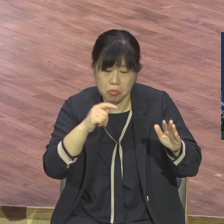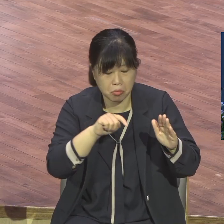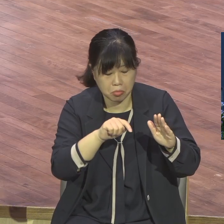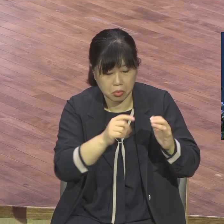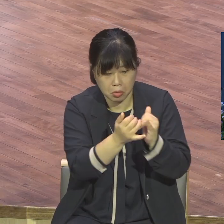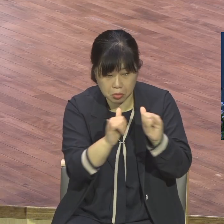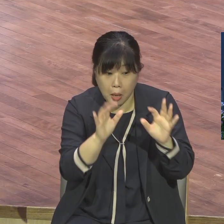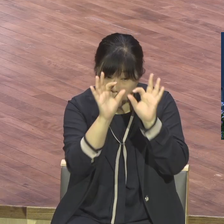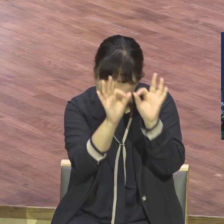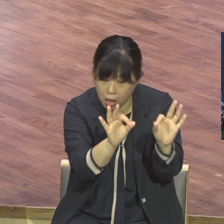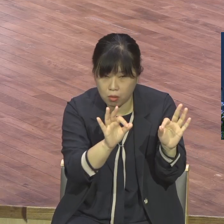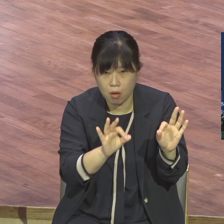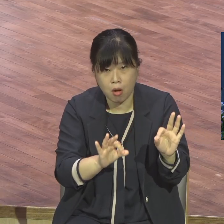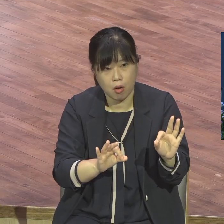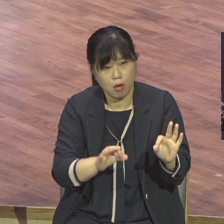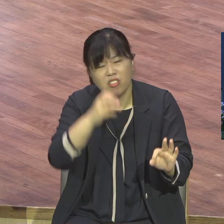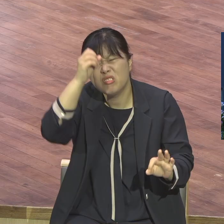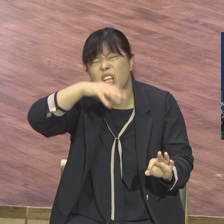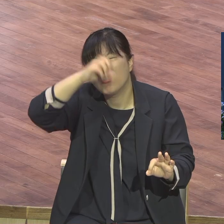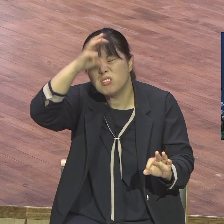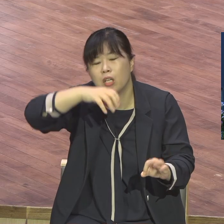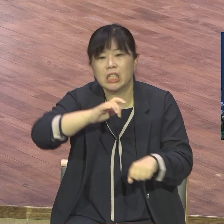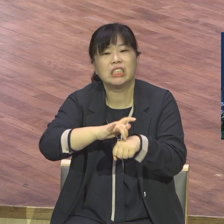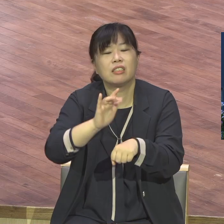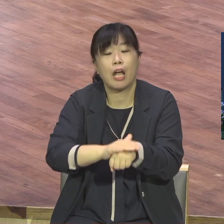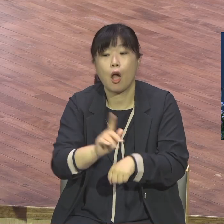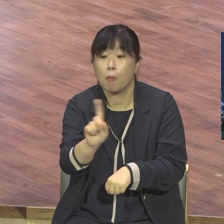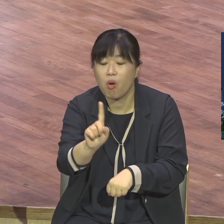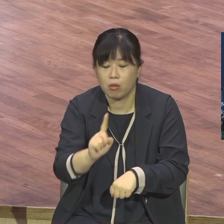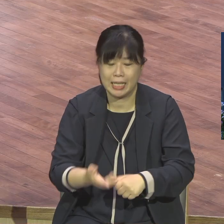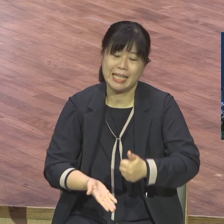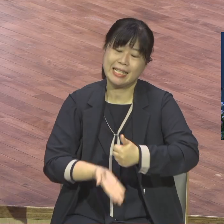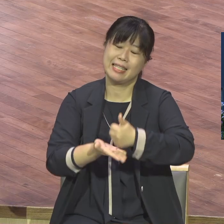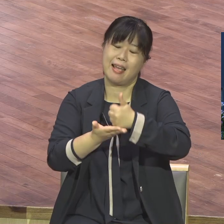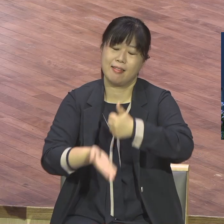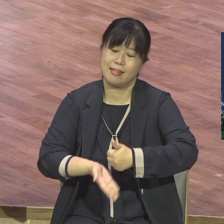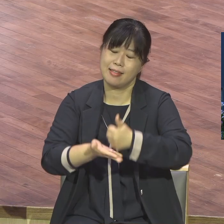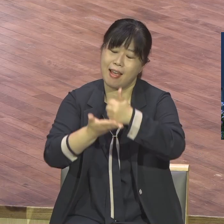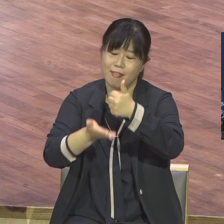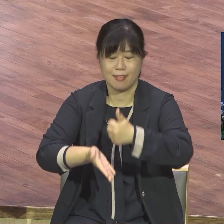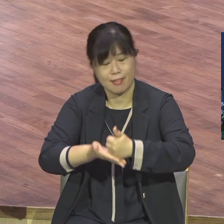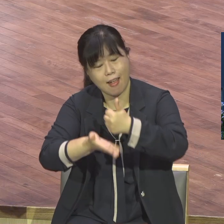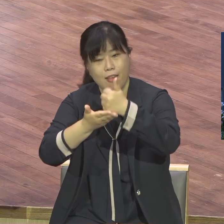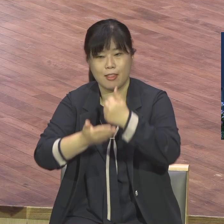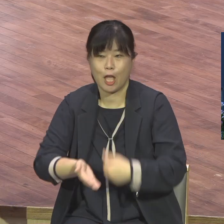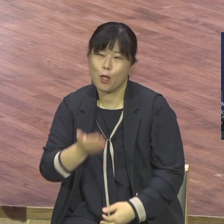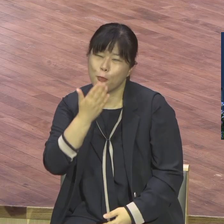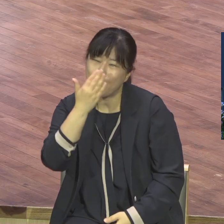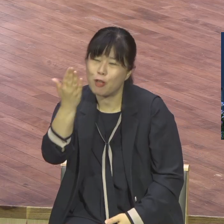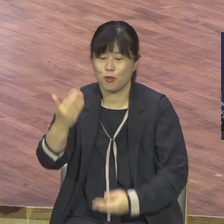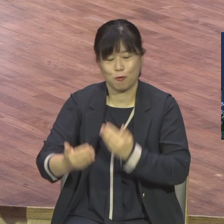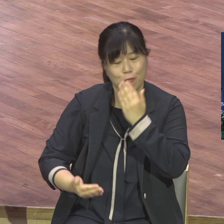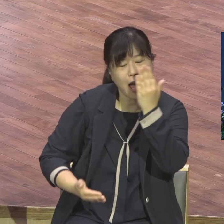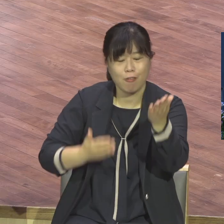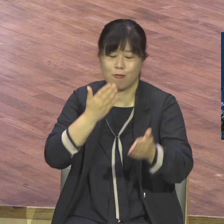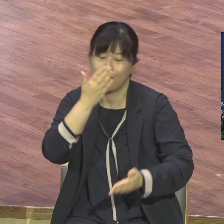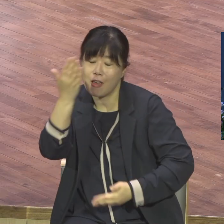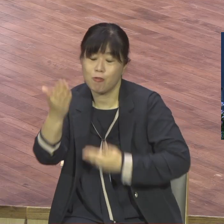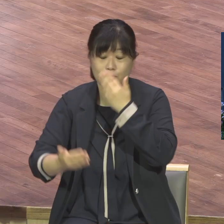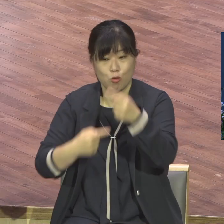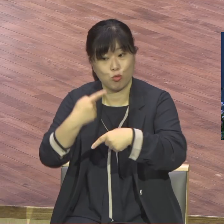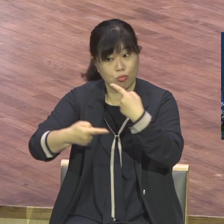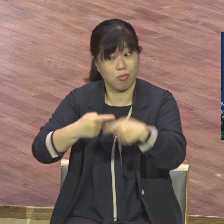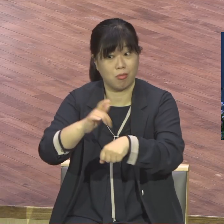먼저 받은 나라들은 아예 문화 자체 우리나라와 정반대입니다. 계속 칭찬합니다. 뭐 땡큐 땡큐 입에 붙어 있어요.